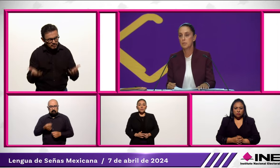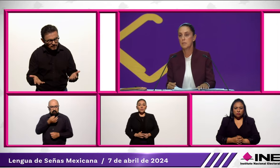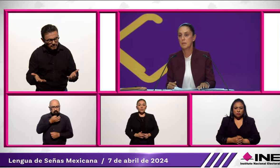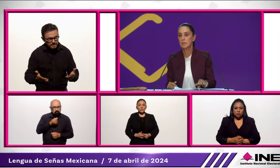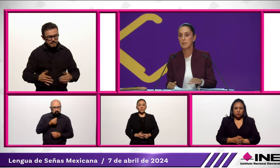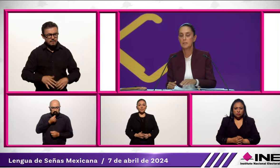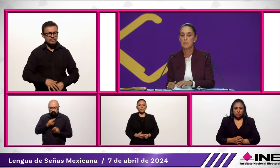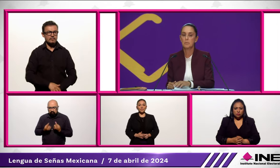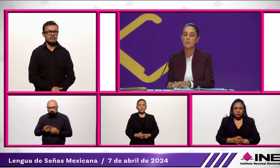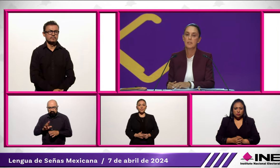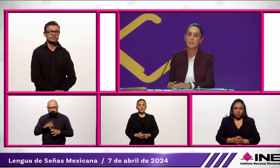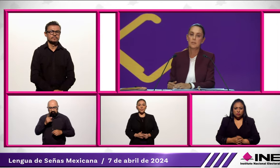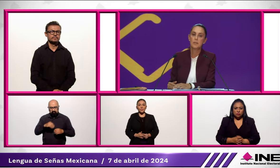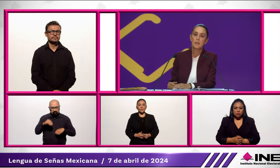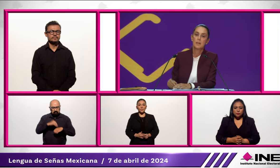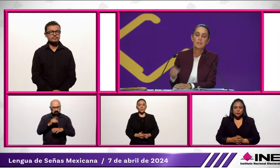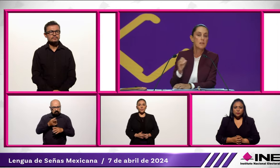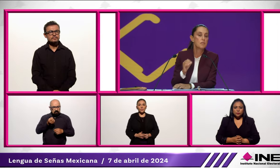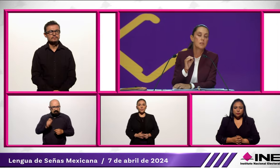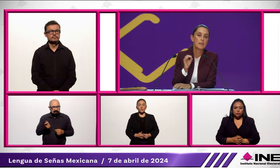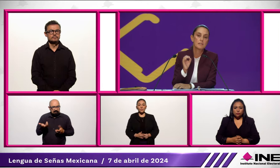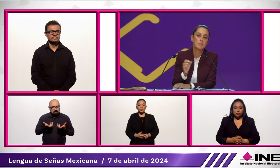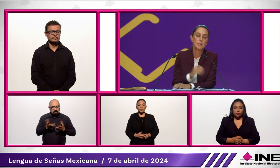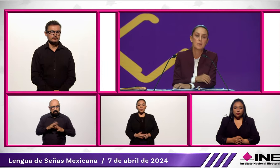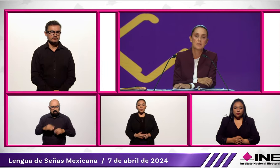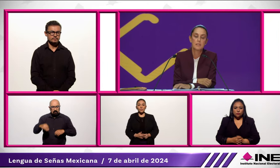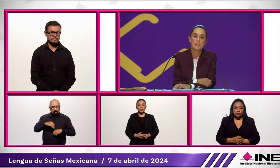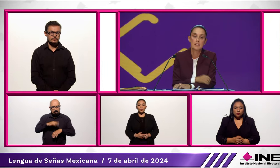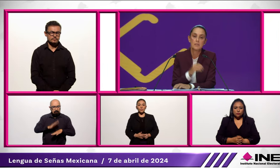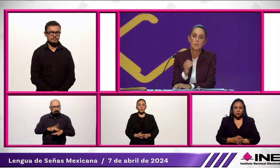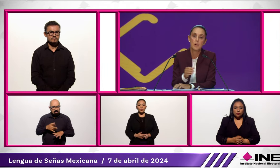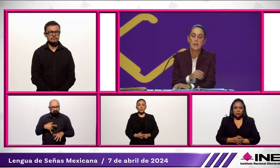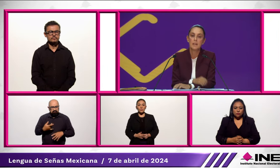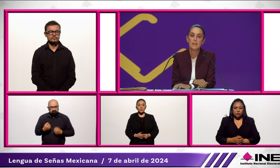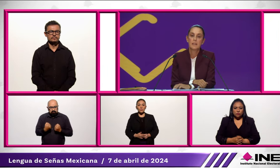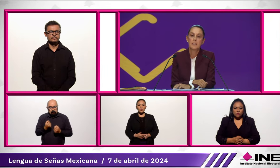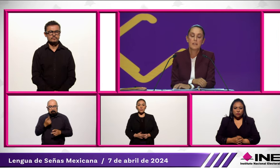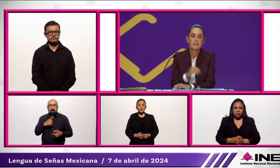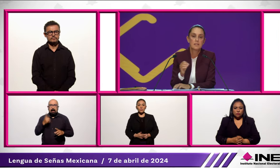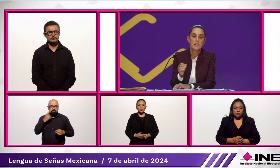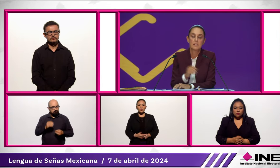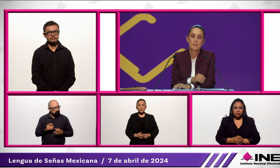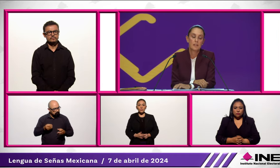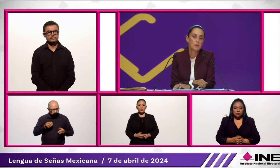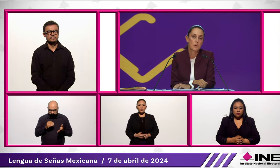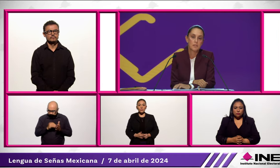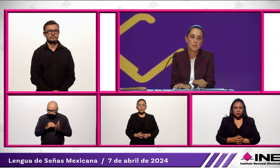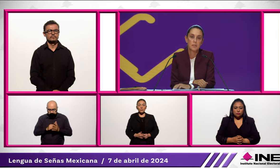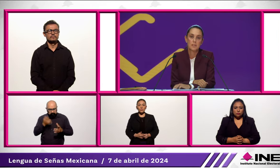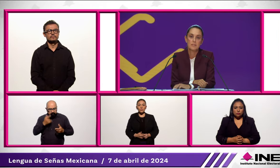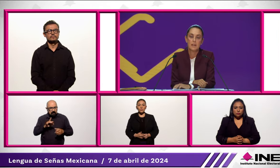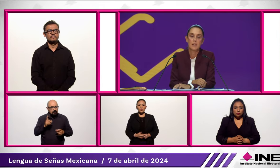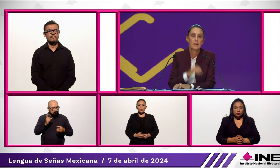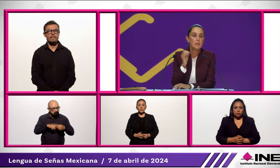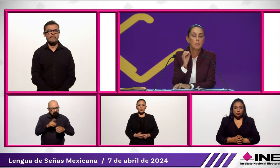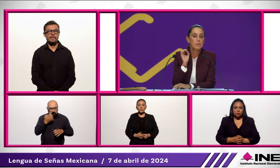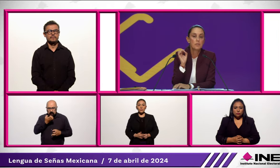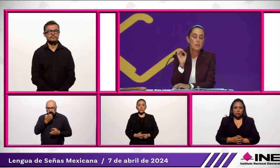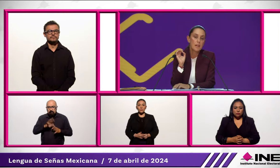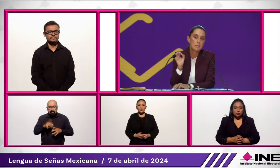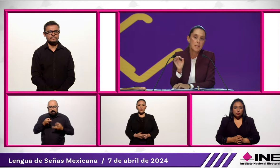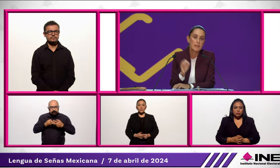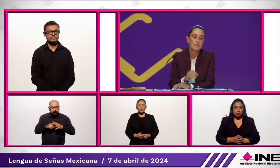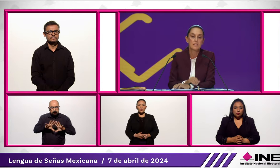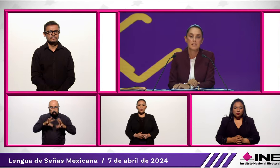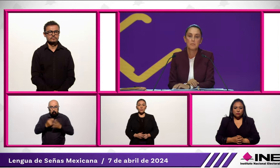planteamientos justamente que estamos haciendo es el fortalecimiento que estén en la escuela y que estén en la educación inicial. Y por